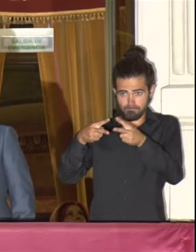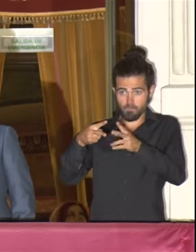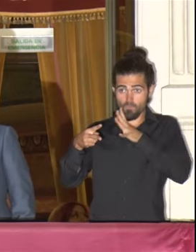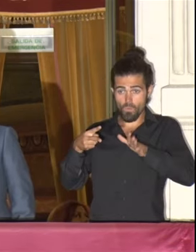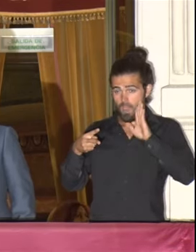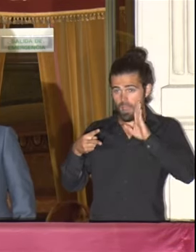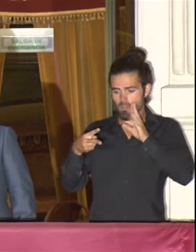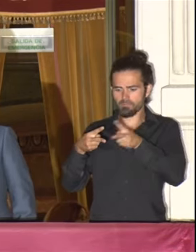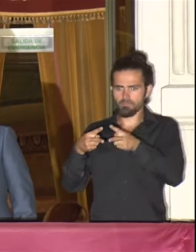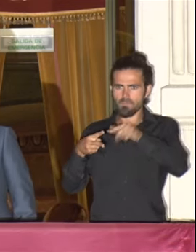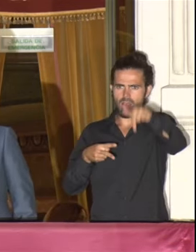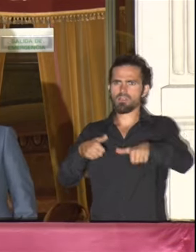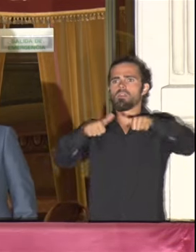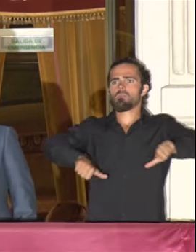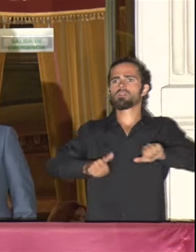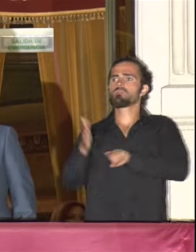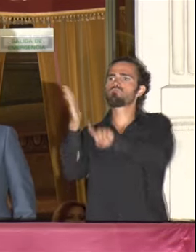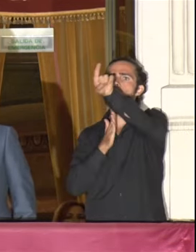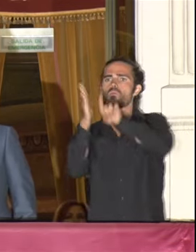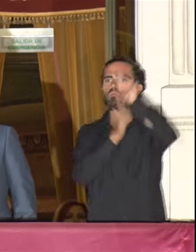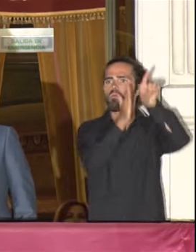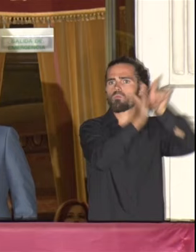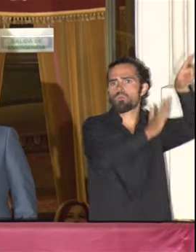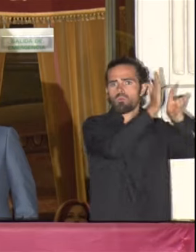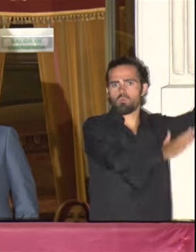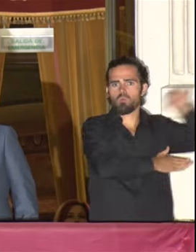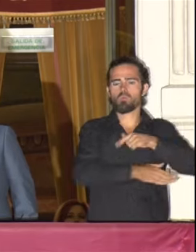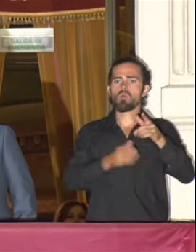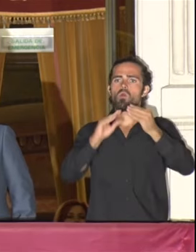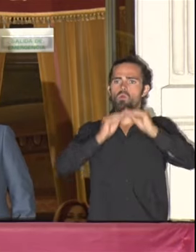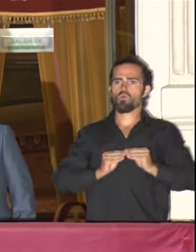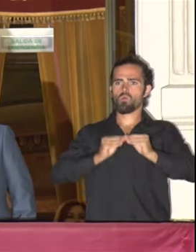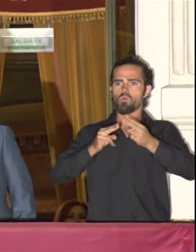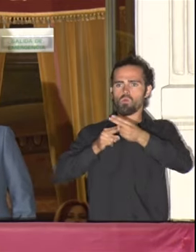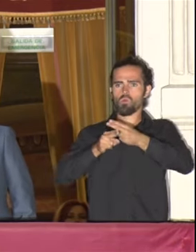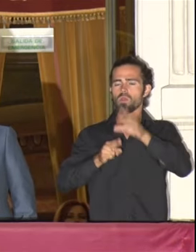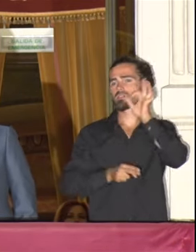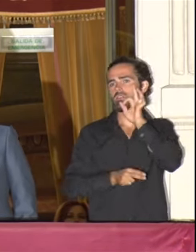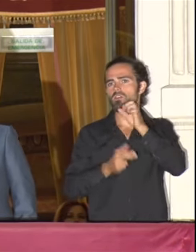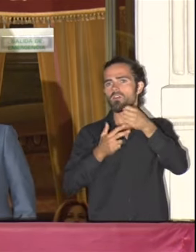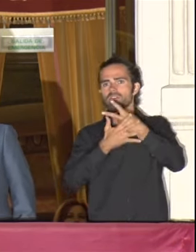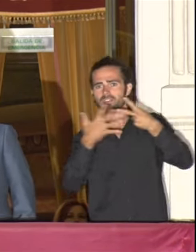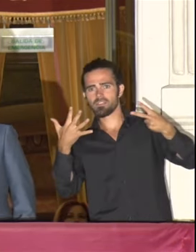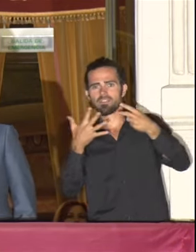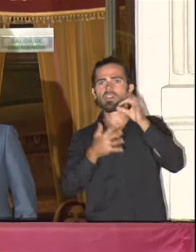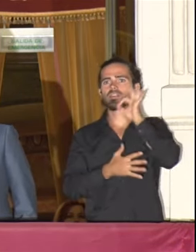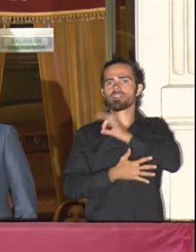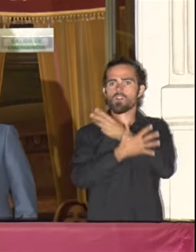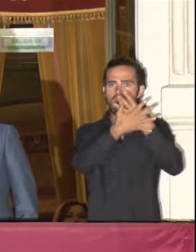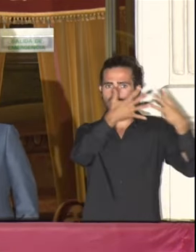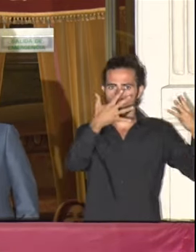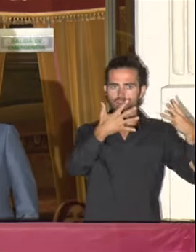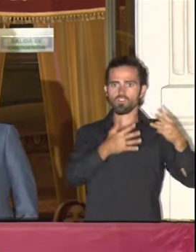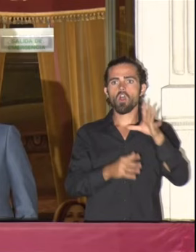en Albacete un gran número de cuchillerías. Siglo XVII, siglo XVIII son los siglos dorados